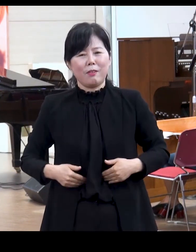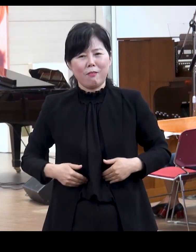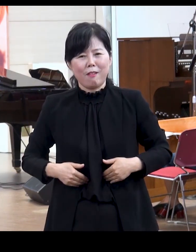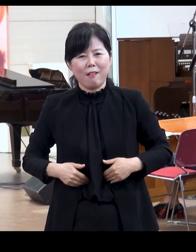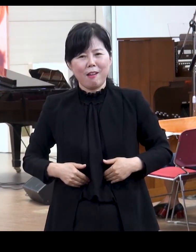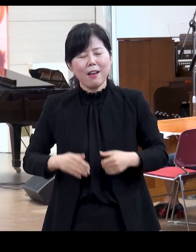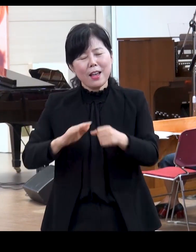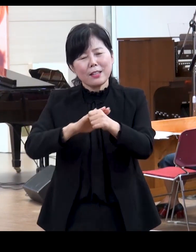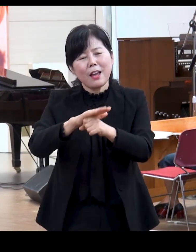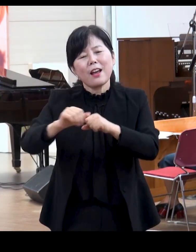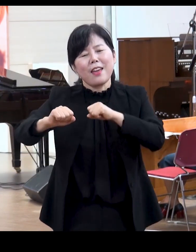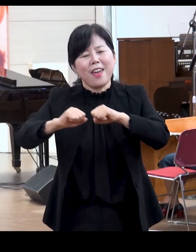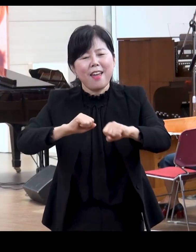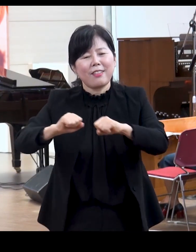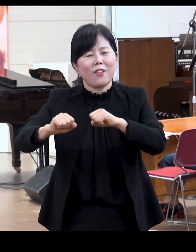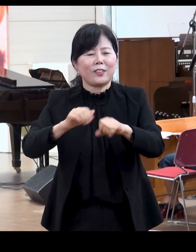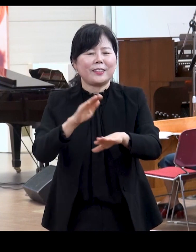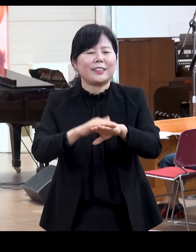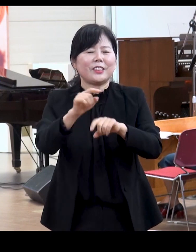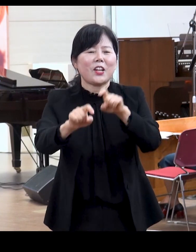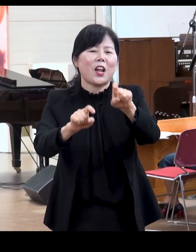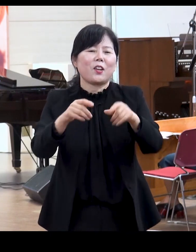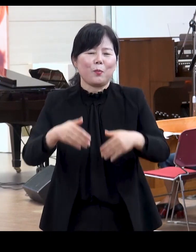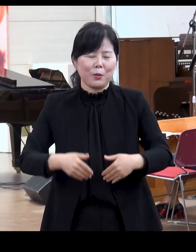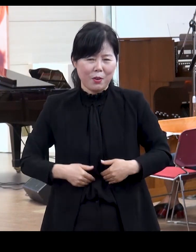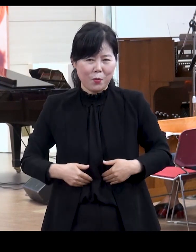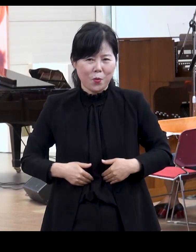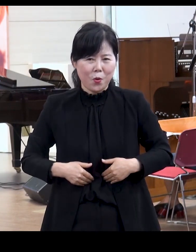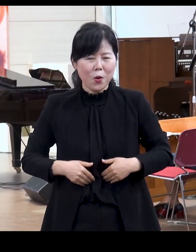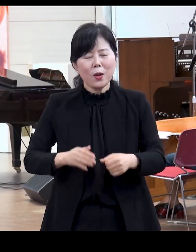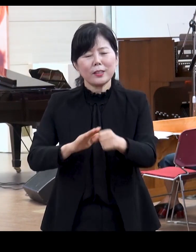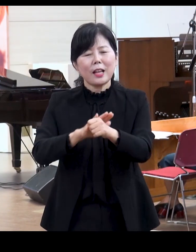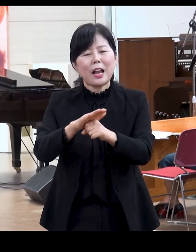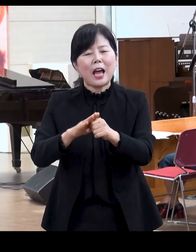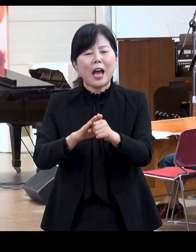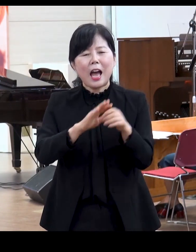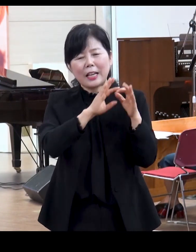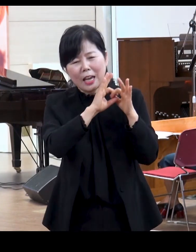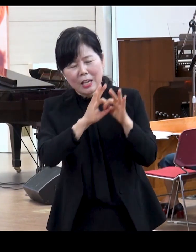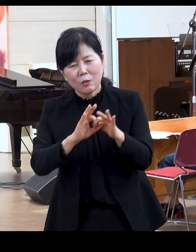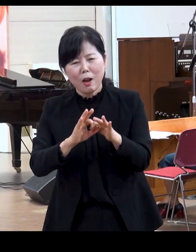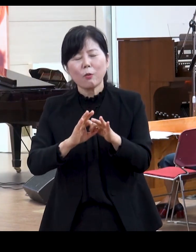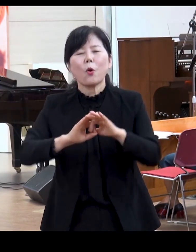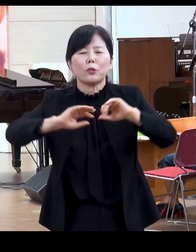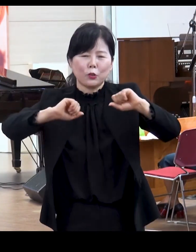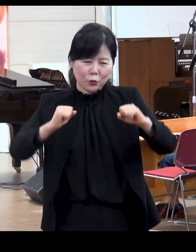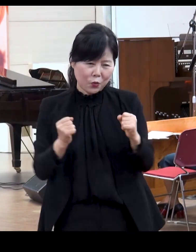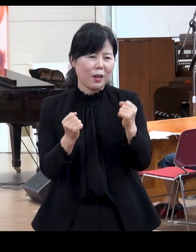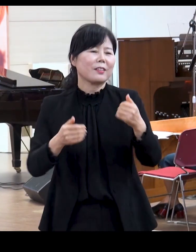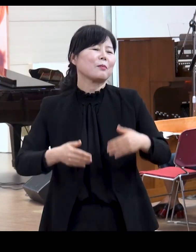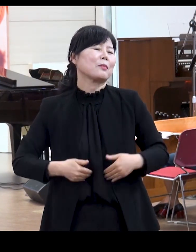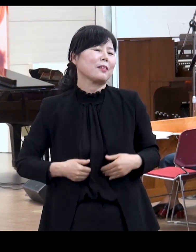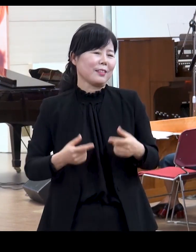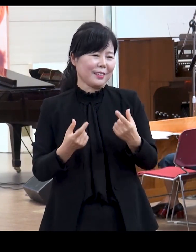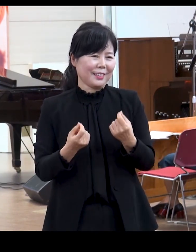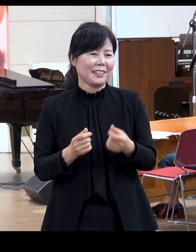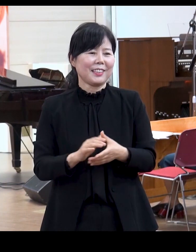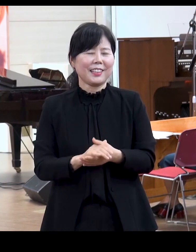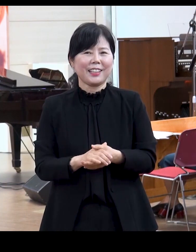이렇게 행동을 해야 합니다. 그리고 이렇게 살아야 되는 거예요. 이것이 바로 주의 뜻이죠. 자,